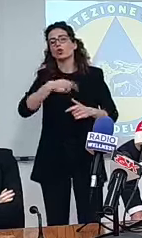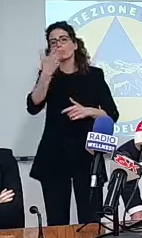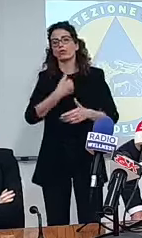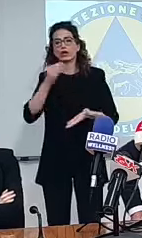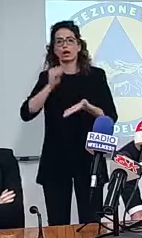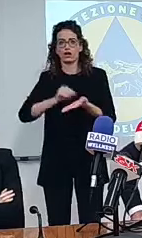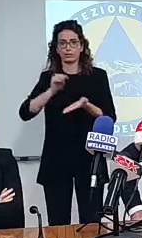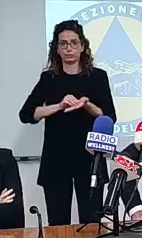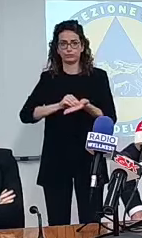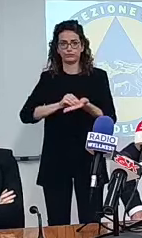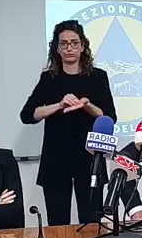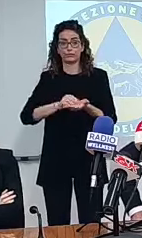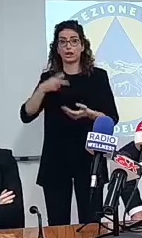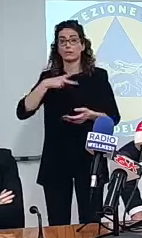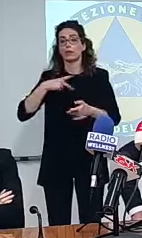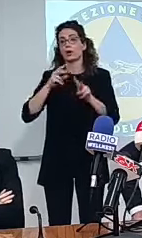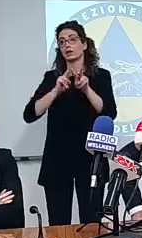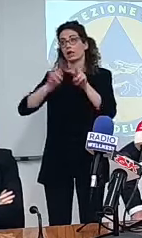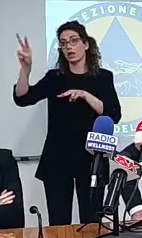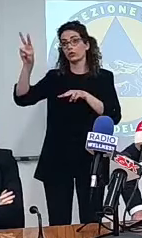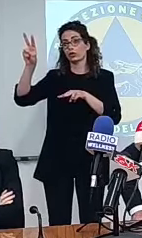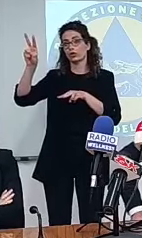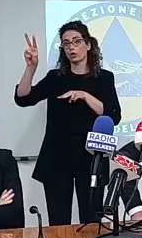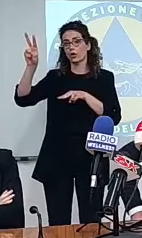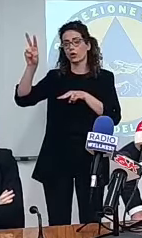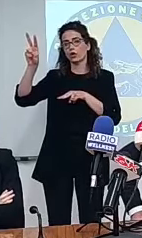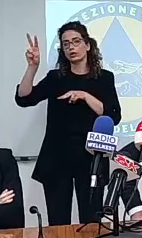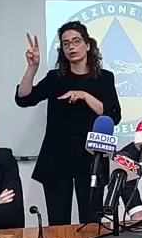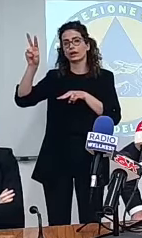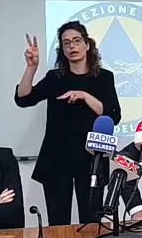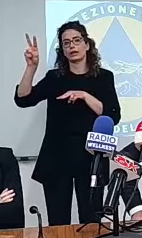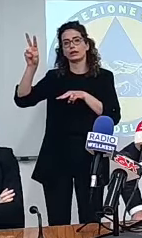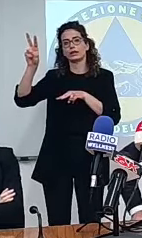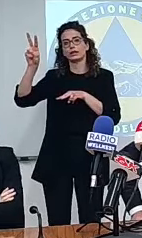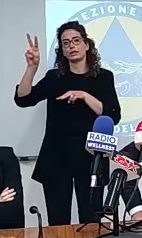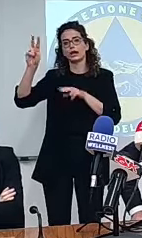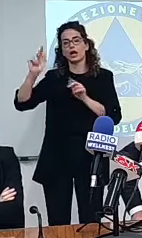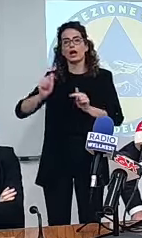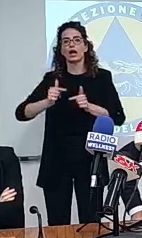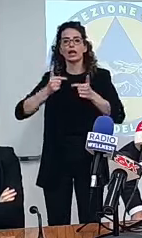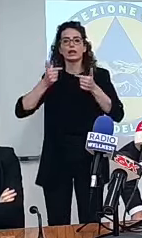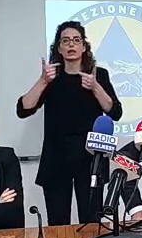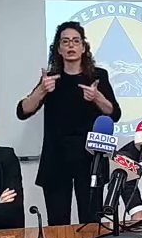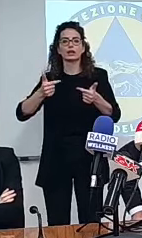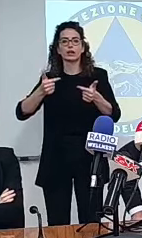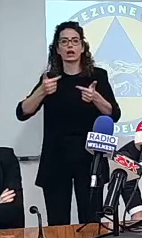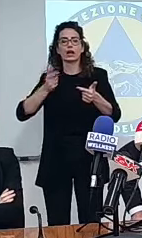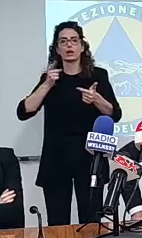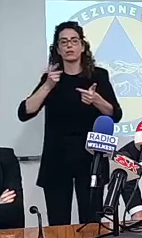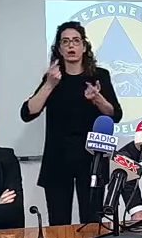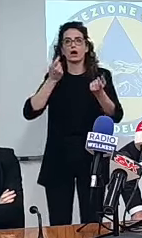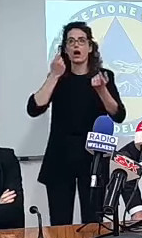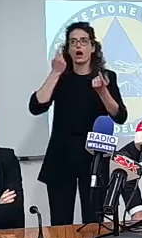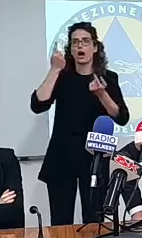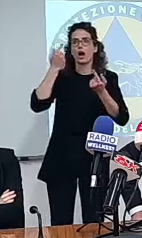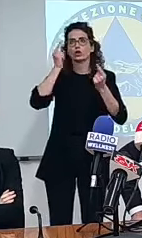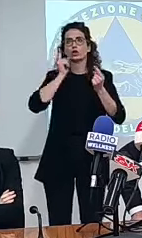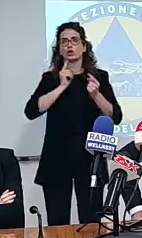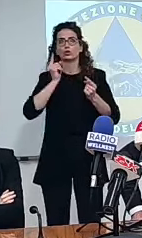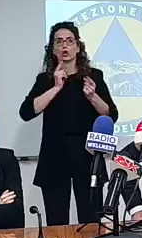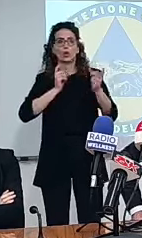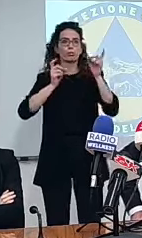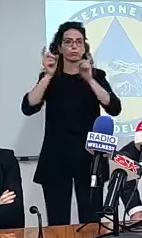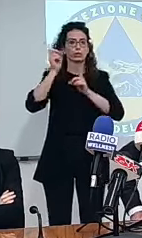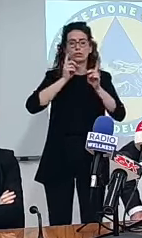e speriamo che a livello nazionale vengano spianate tutte le paturnie mentali relative a fare